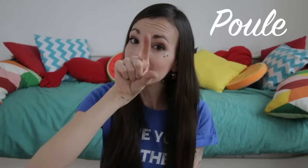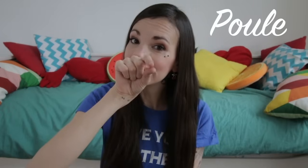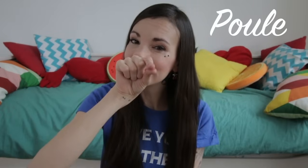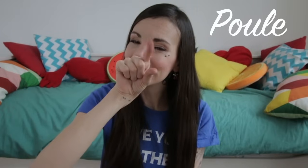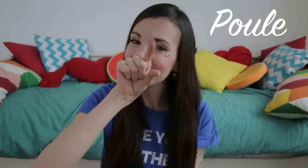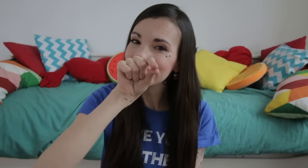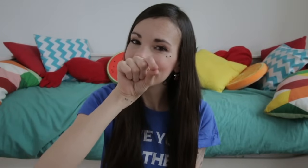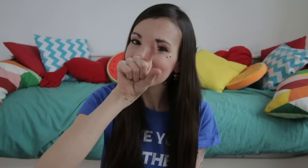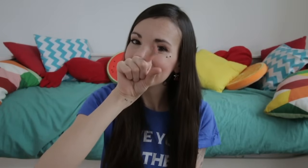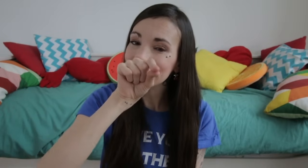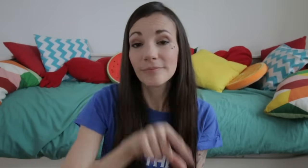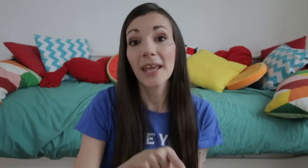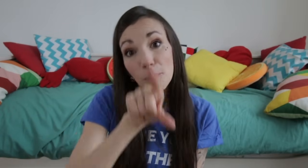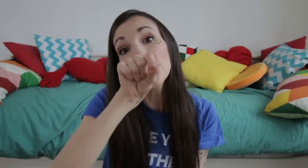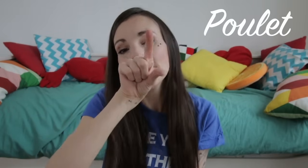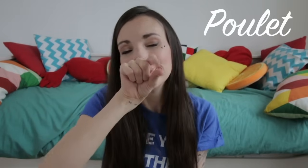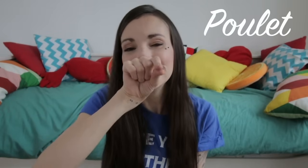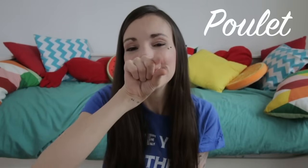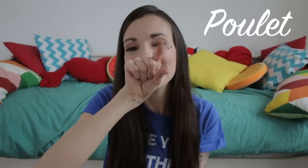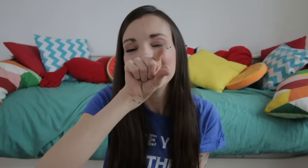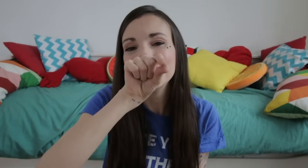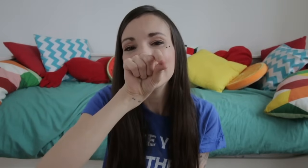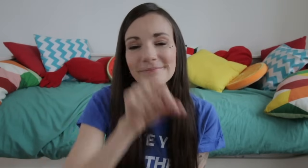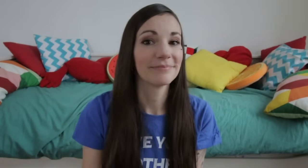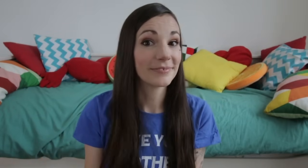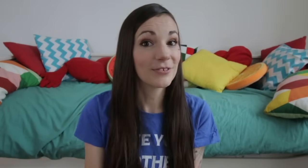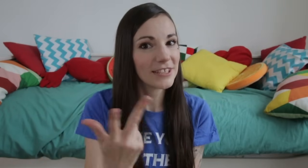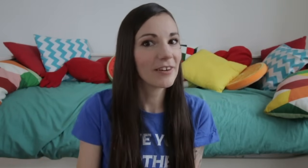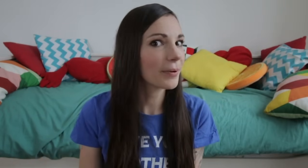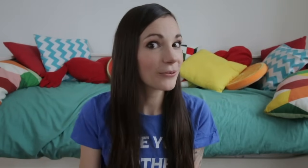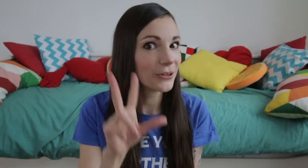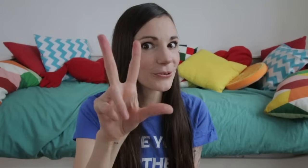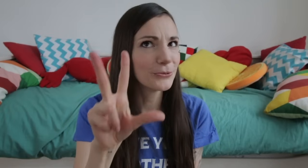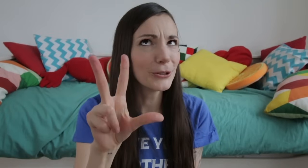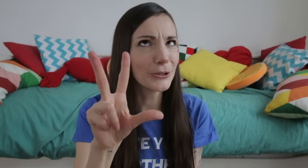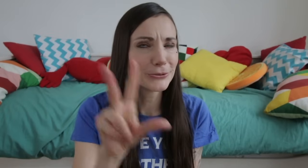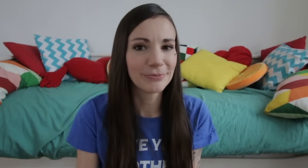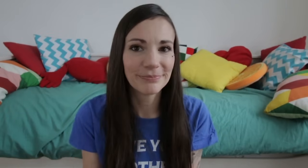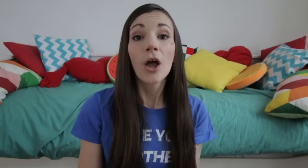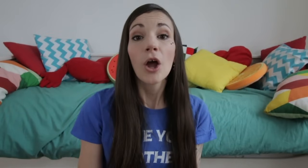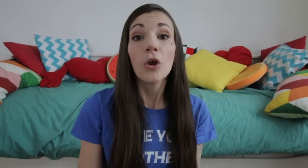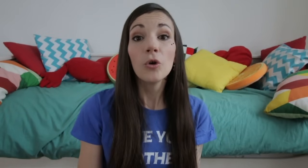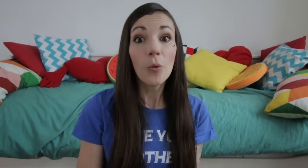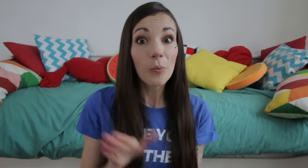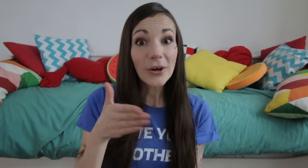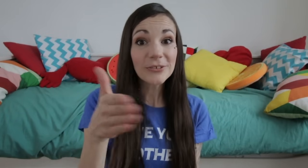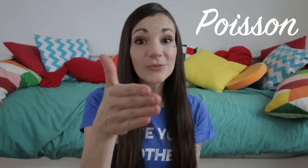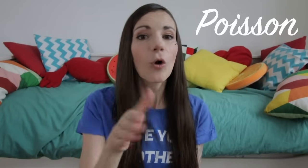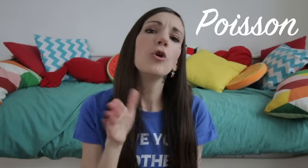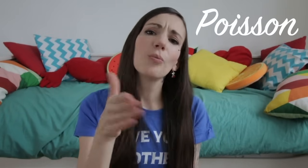et poulet. Vous en avez appris trois d'un coup. Le poisson. Le